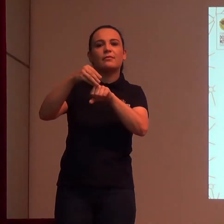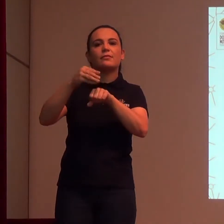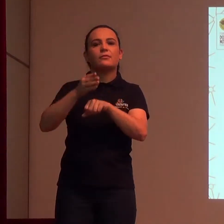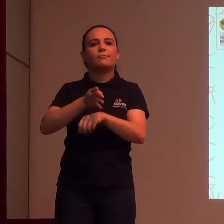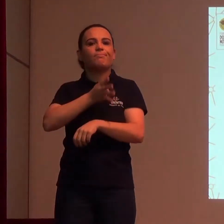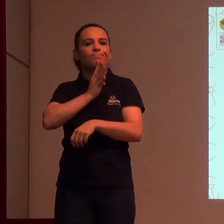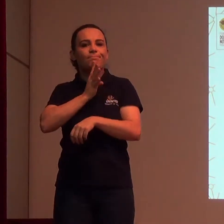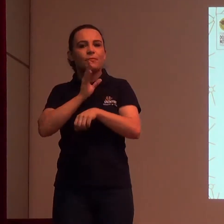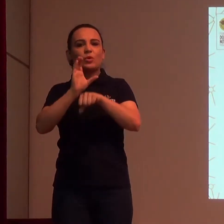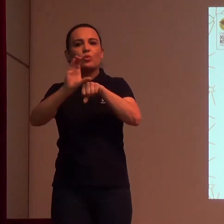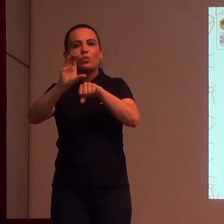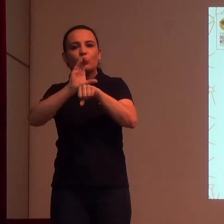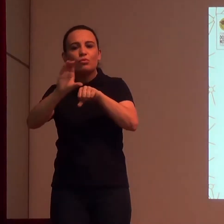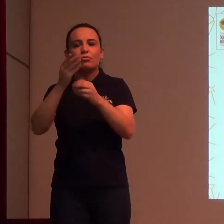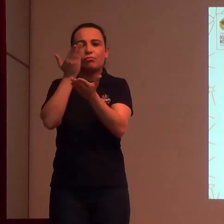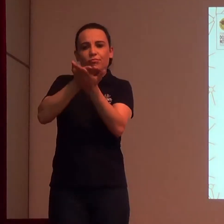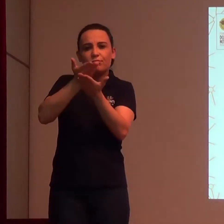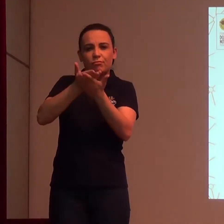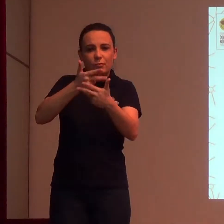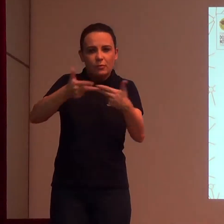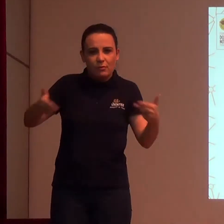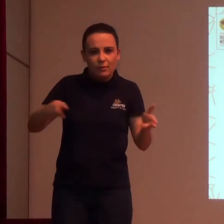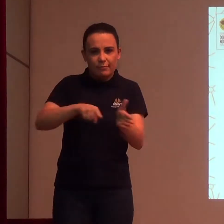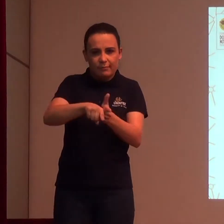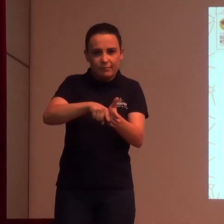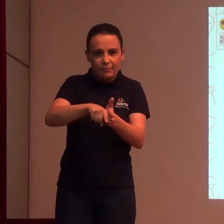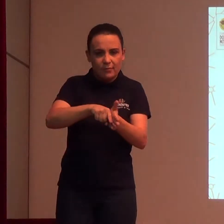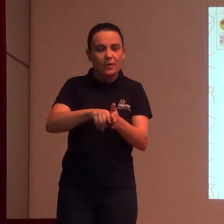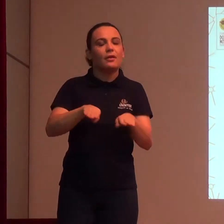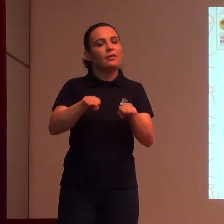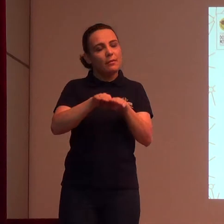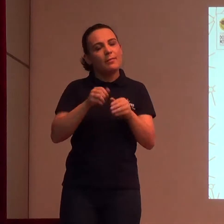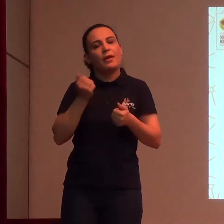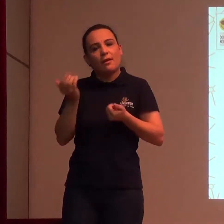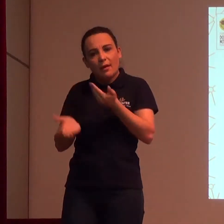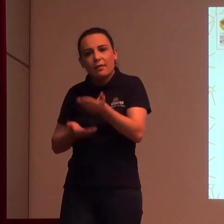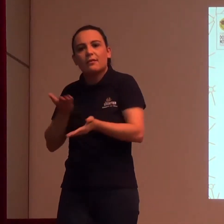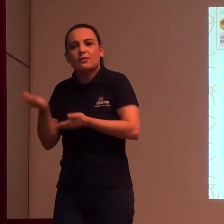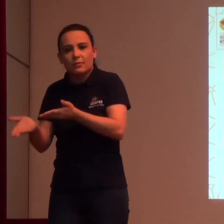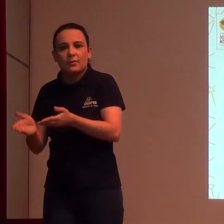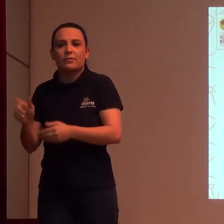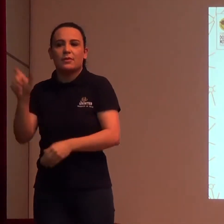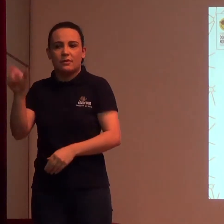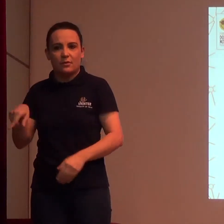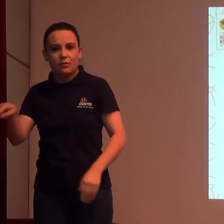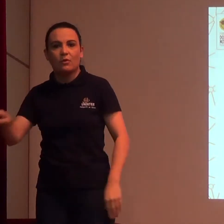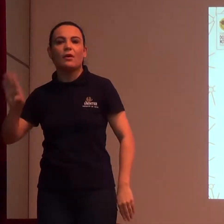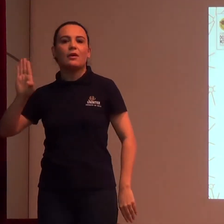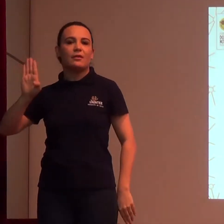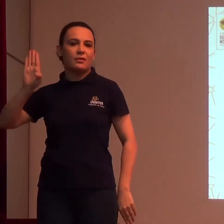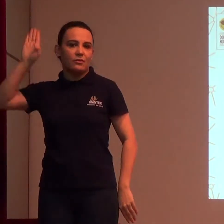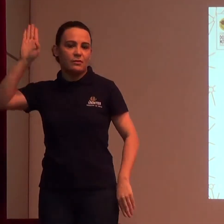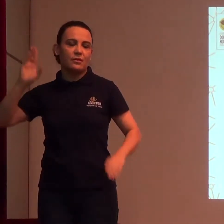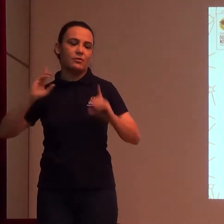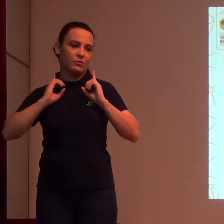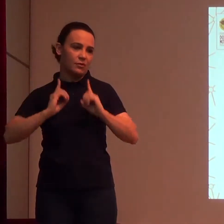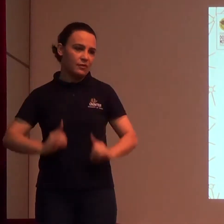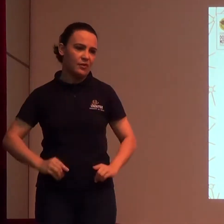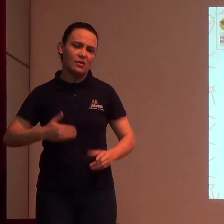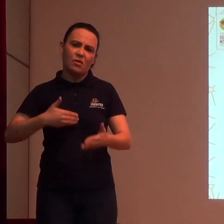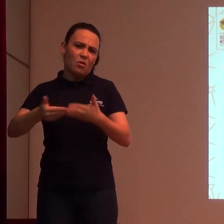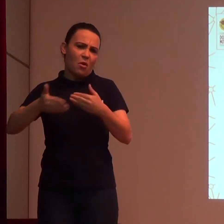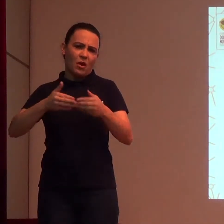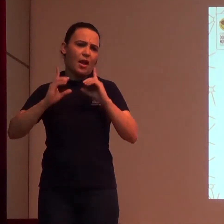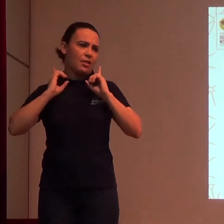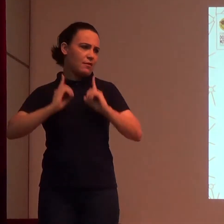humanos. E também faz esse atendimento ao candidato com deficiência, qualquer